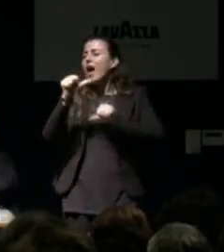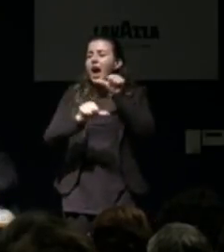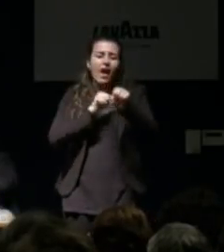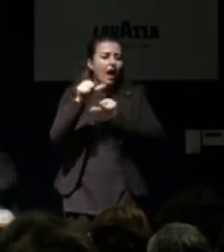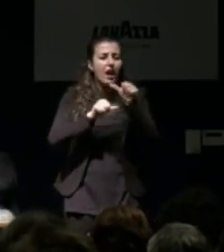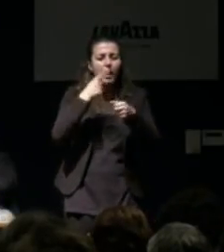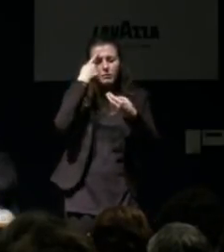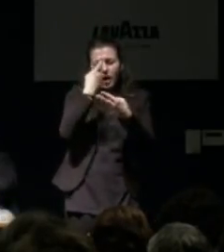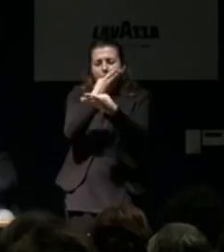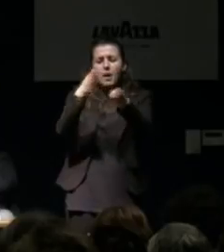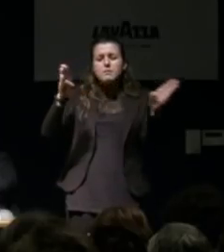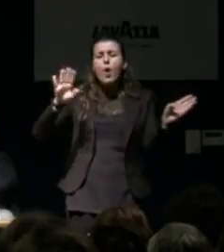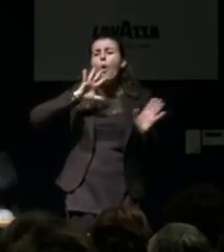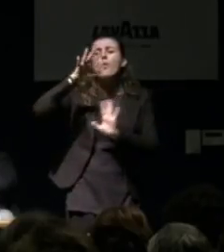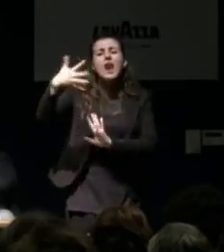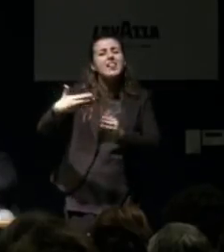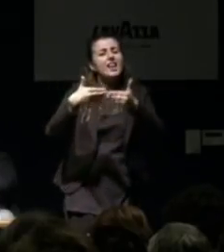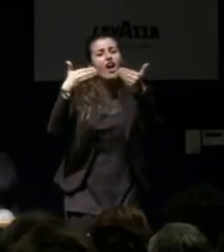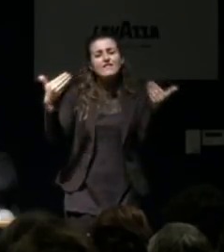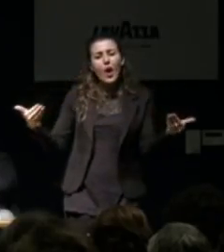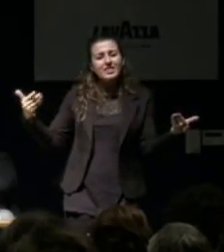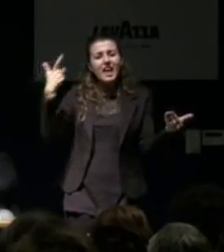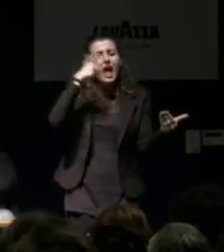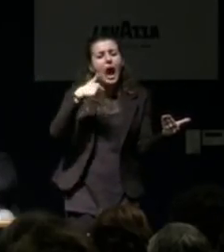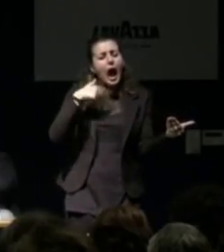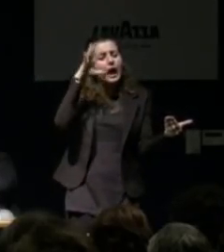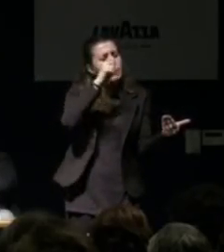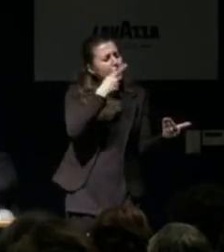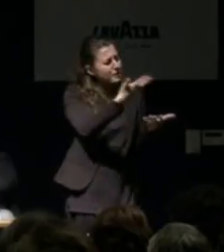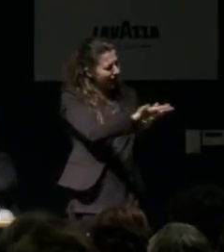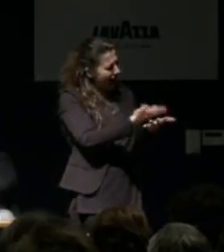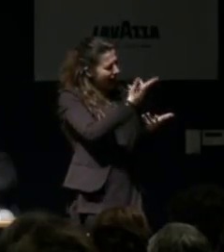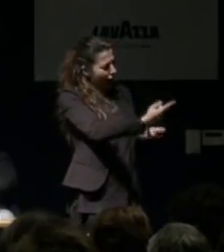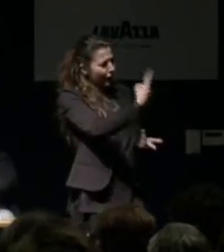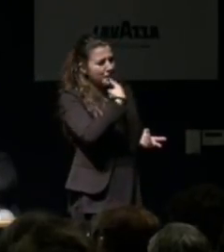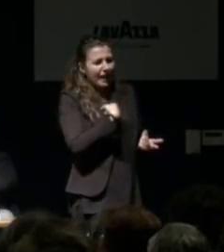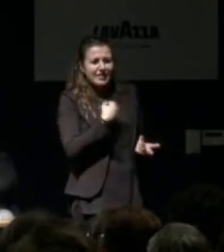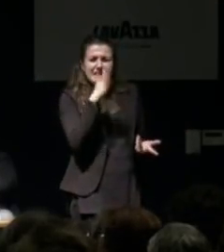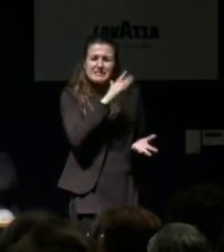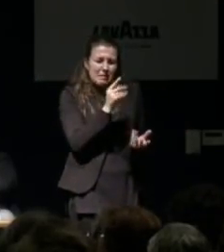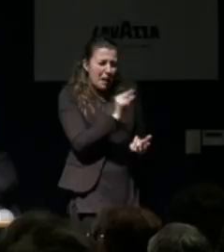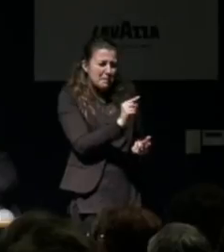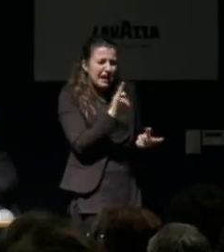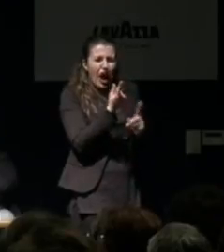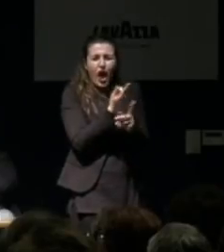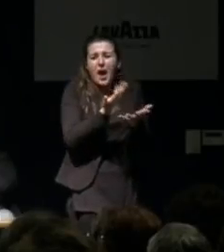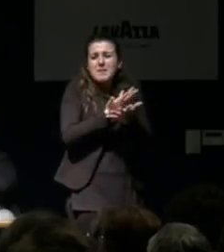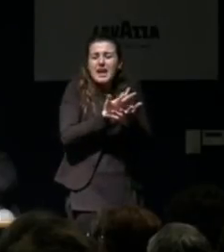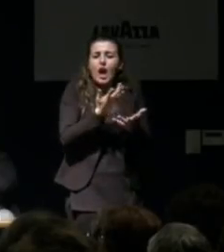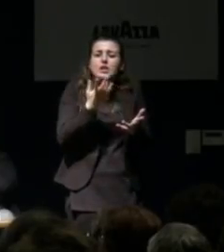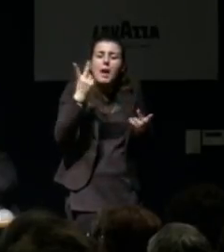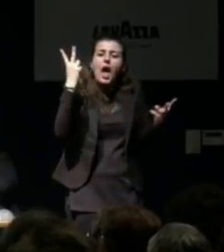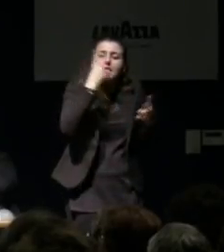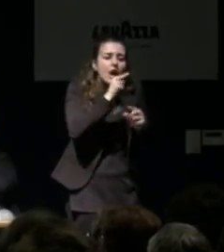la mente ad un'altra frontiera e facendomi capire che quelle notizie che ritenevo piccole notizie di cronaca in realtà